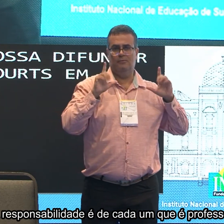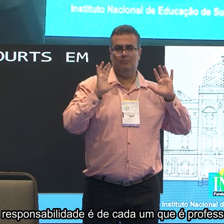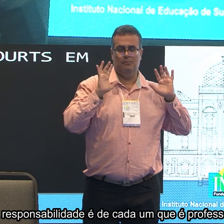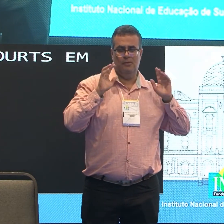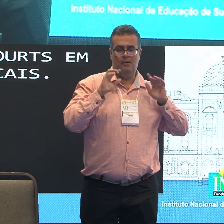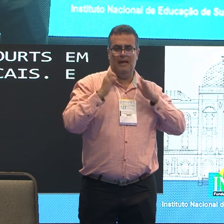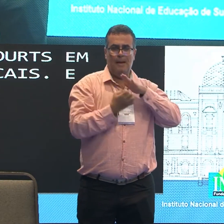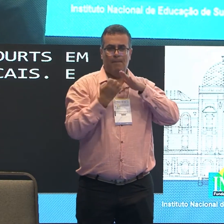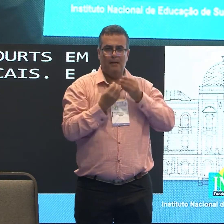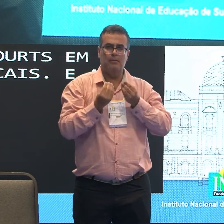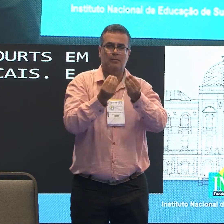né?